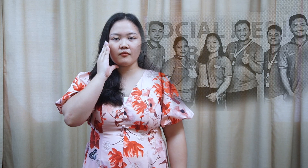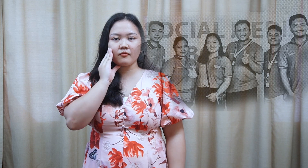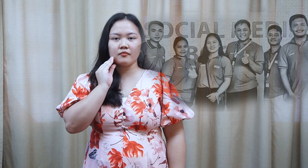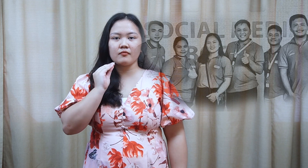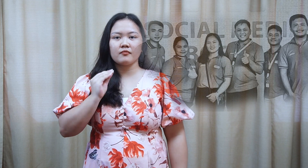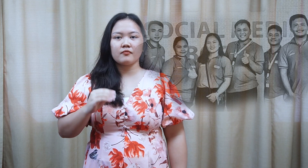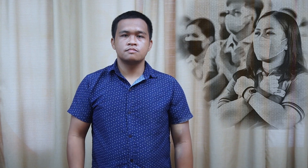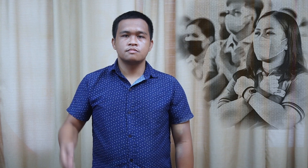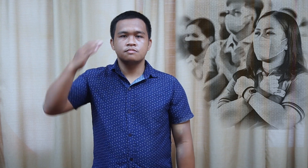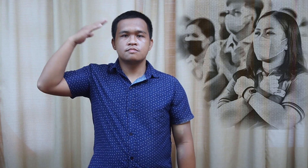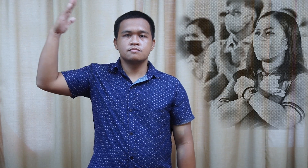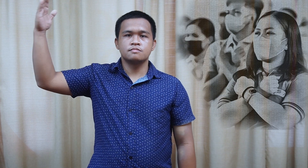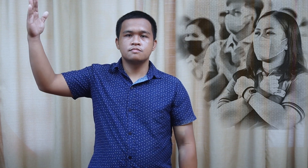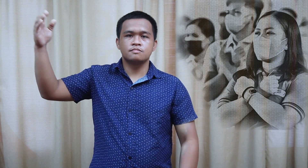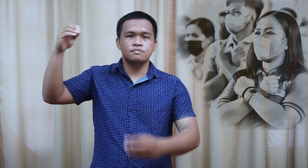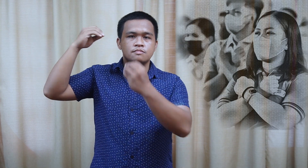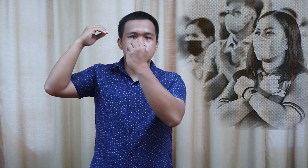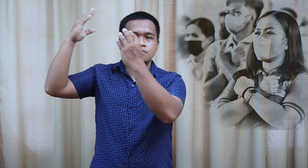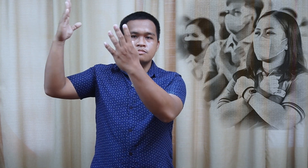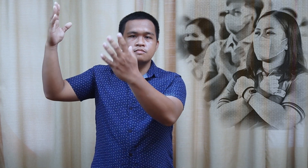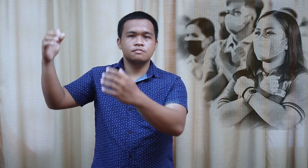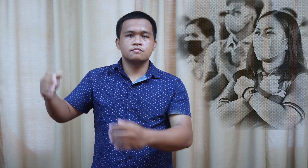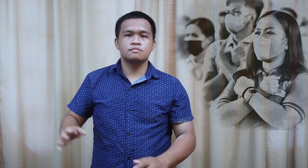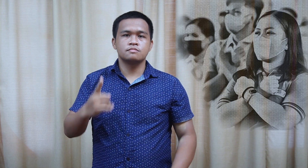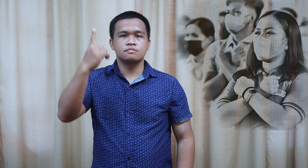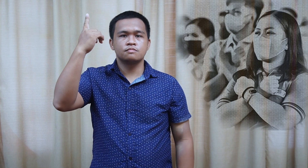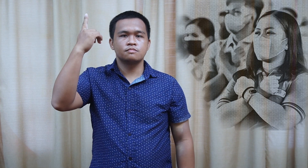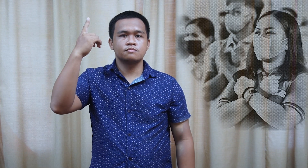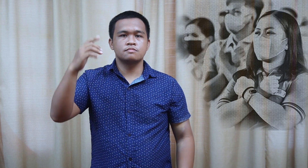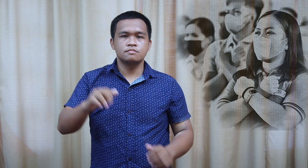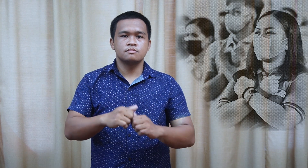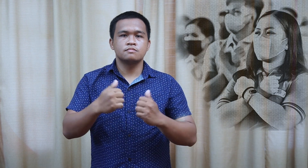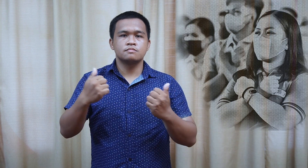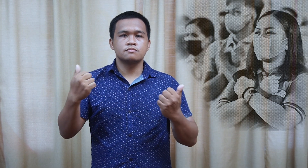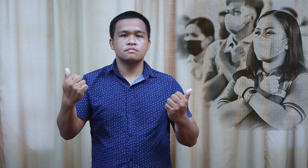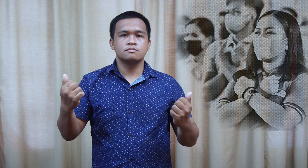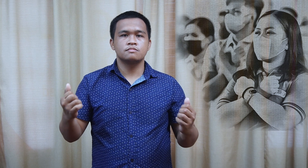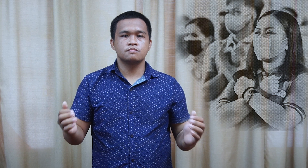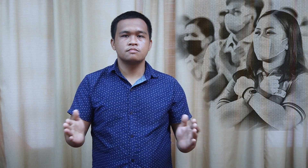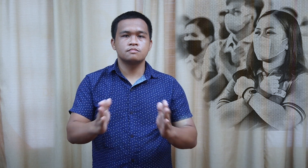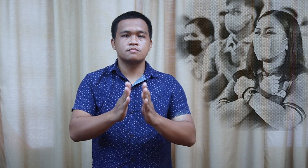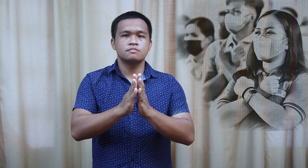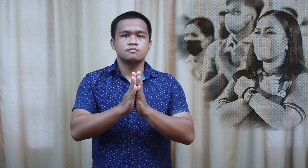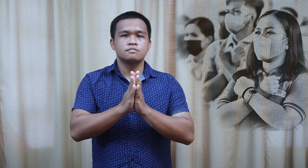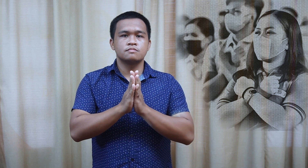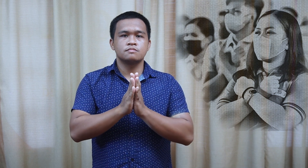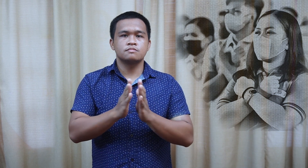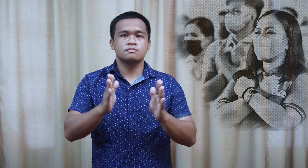isidanasin ko, ikaw, Ama, ang tanging lunas ko. Panalangin ng